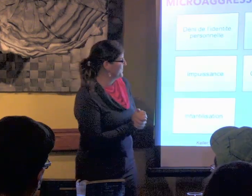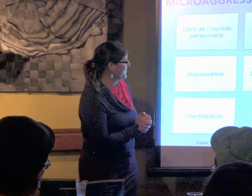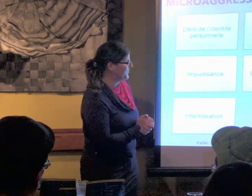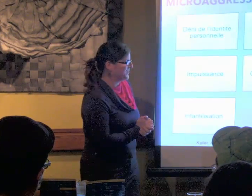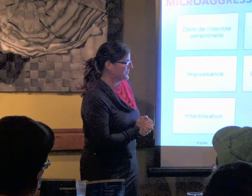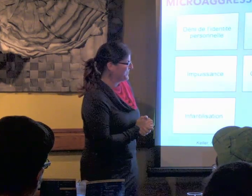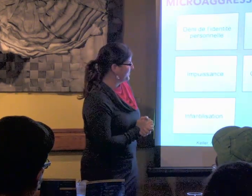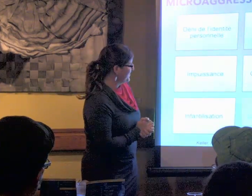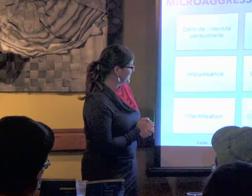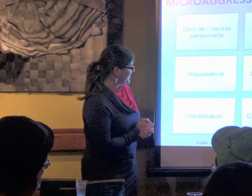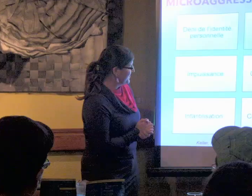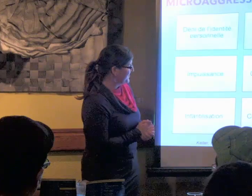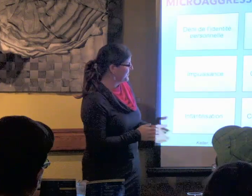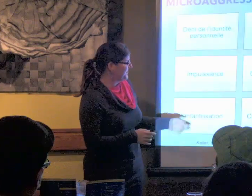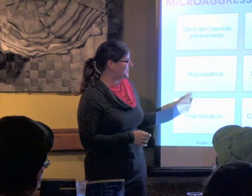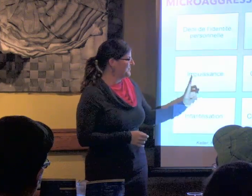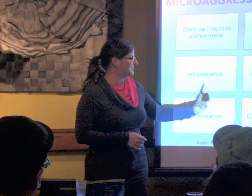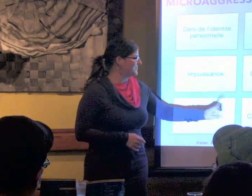petit enfant.